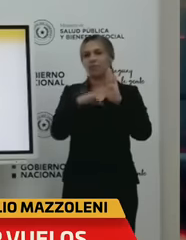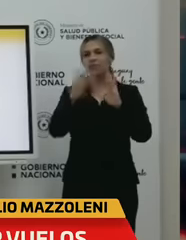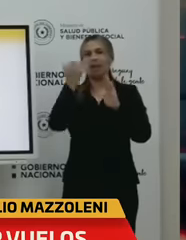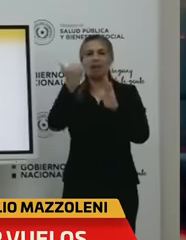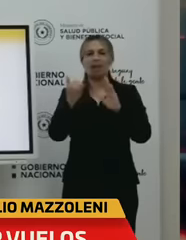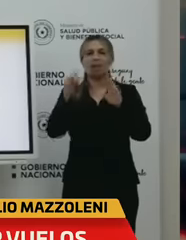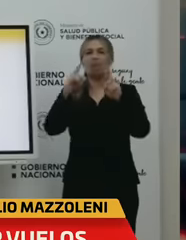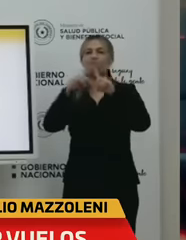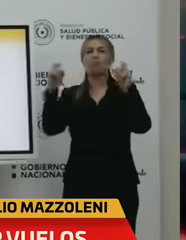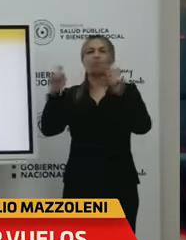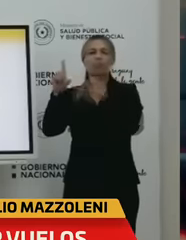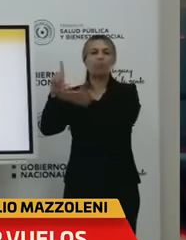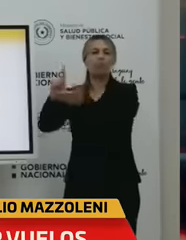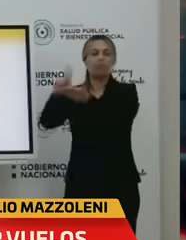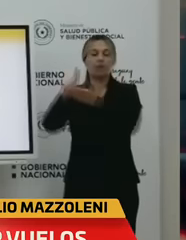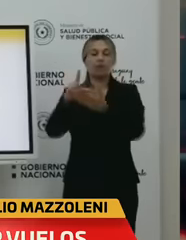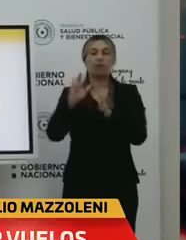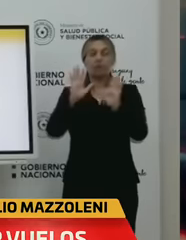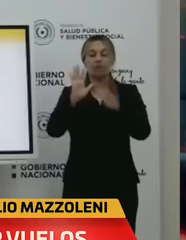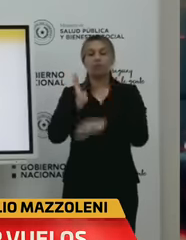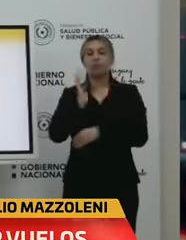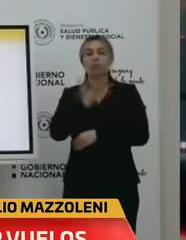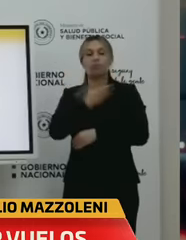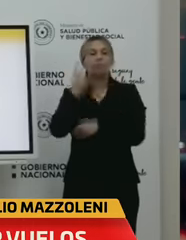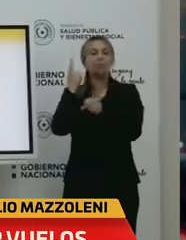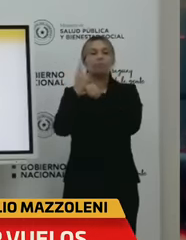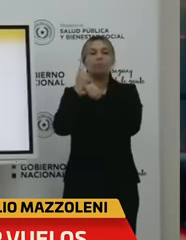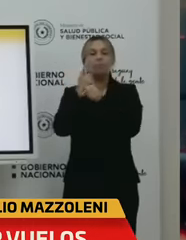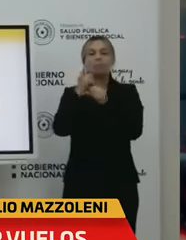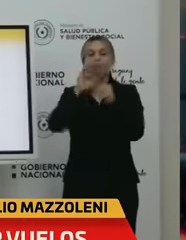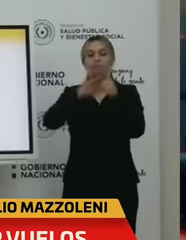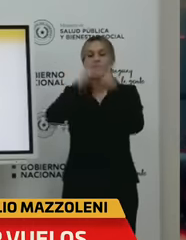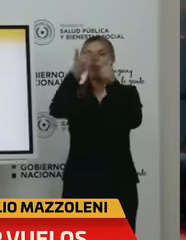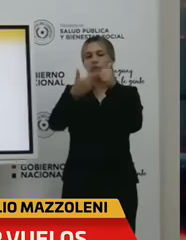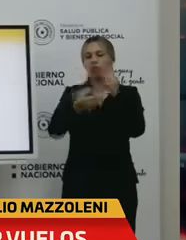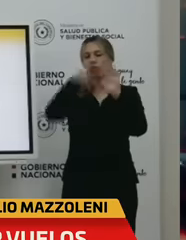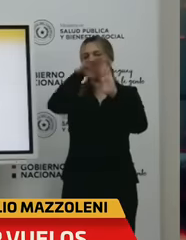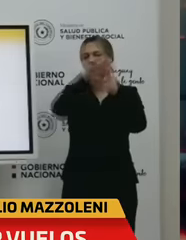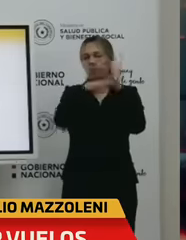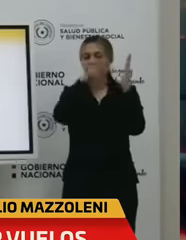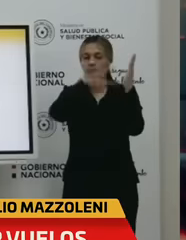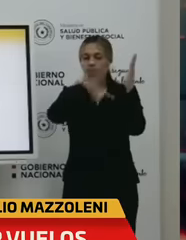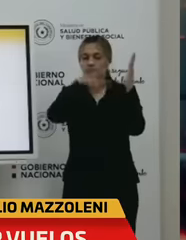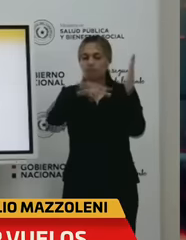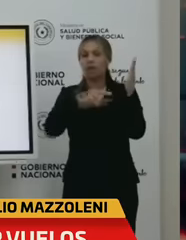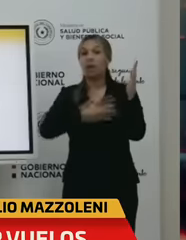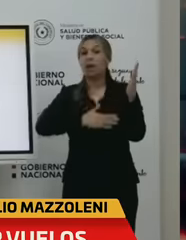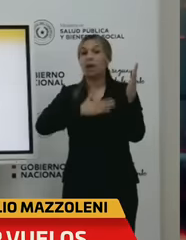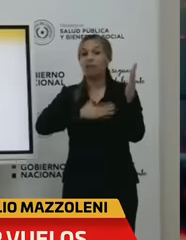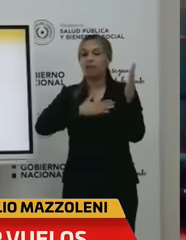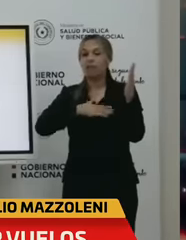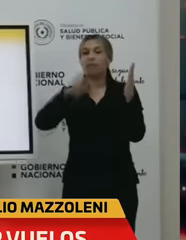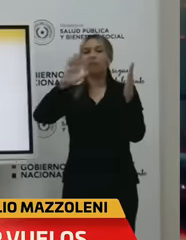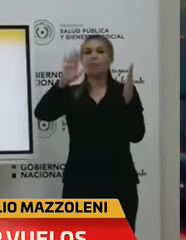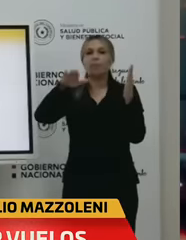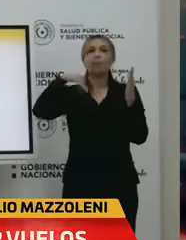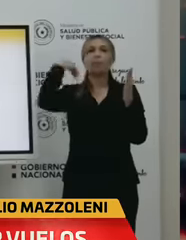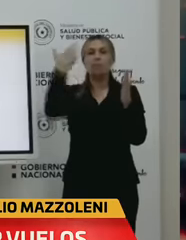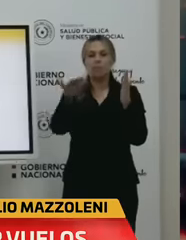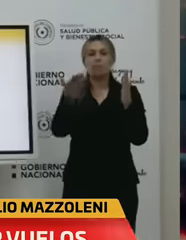de otros sectores, nosotros primero analizamos esos protocolos, los aprobamos y después